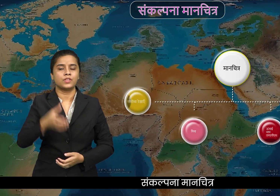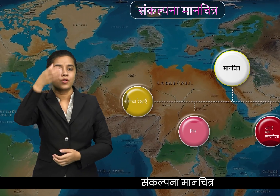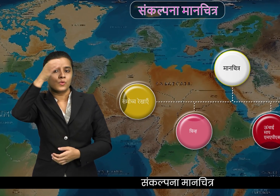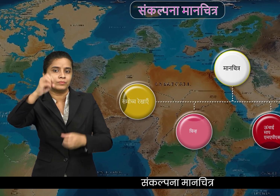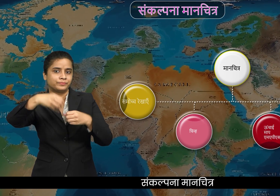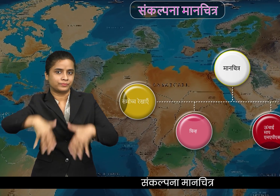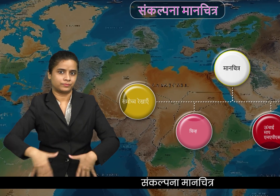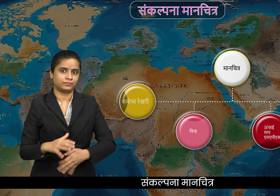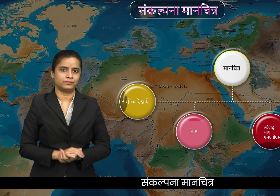मानचित्र।